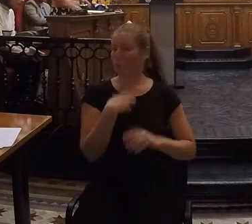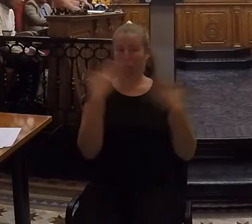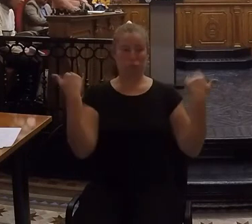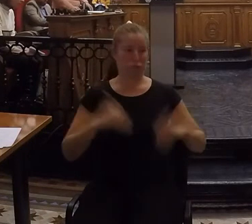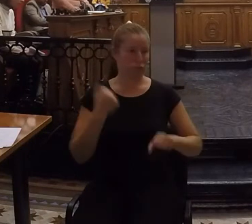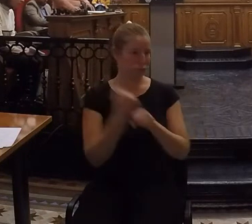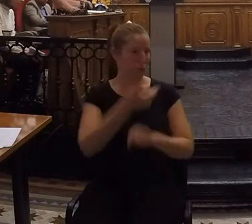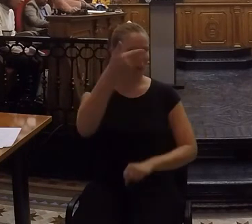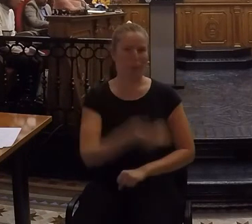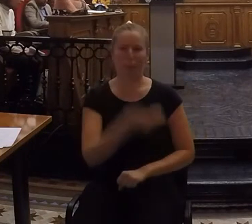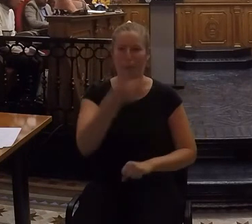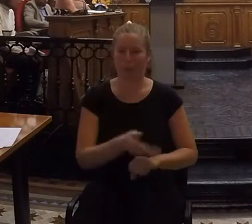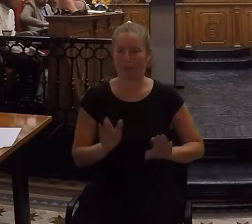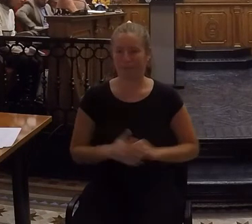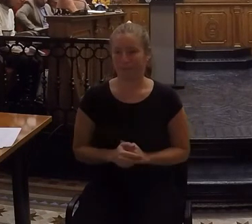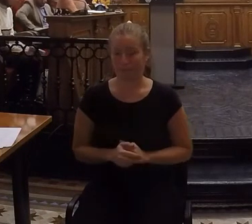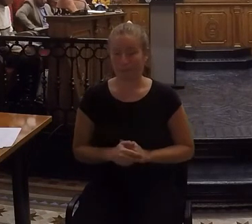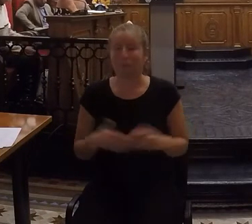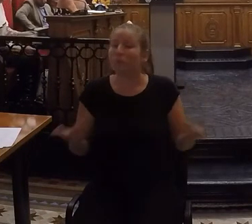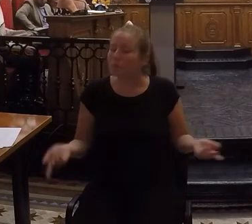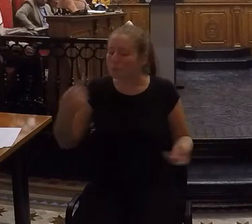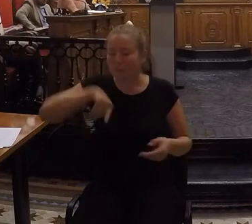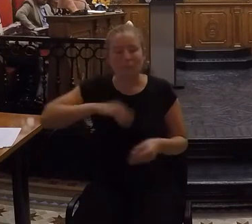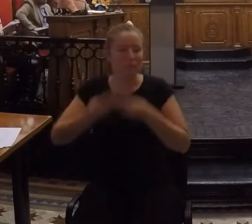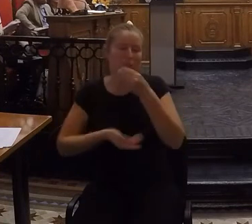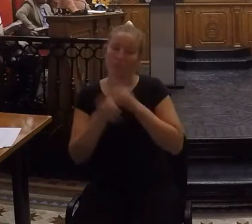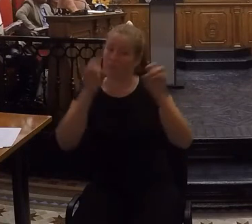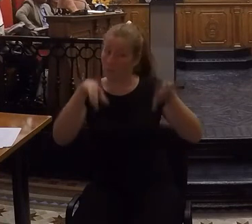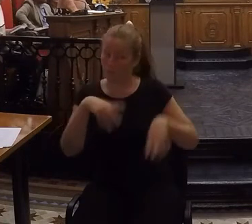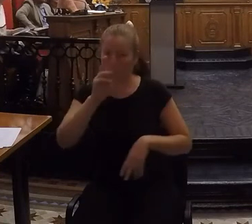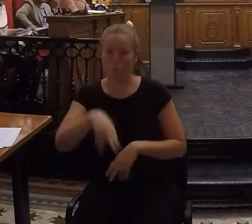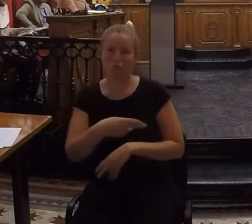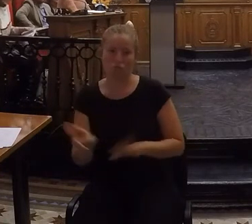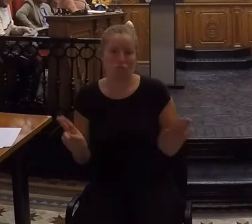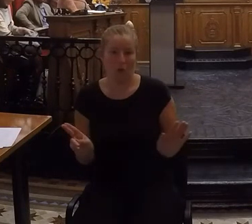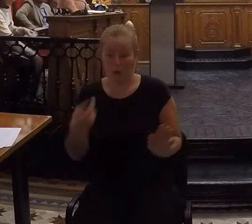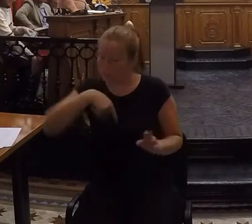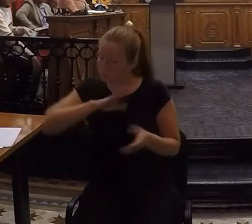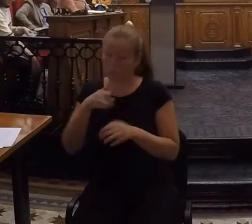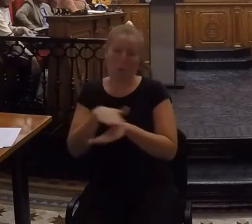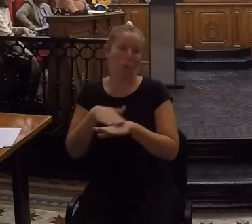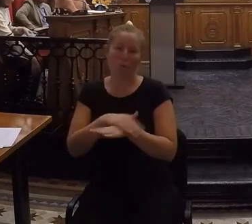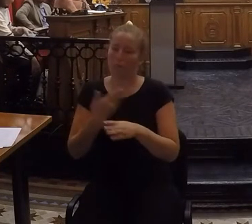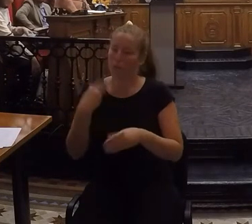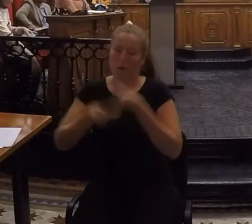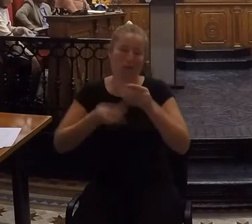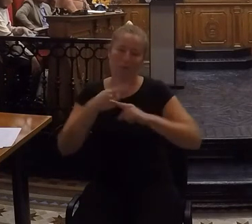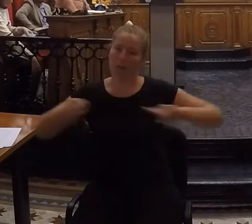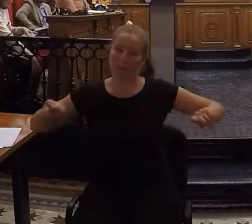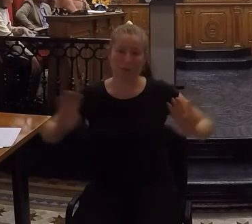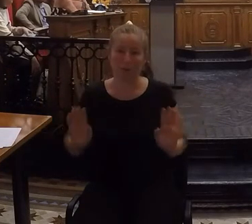señor. Eso es lo que no pasará con ninguno de los trabajadores que tiene este equipo de gobierno. Con